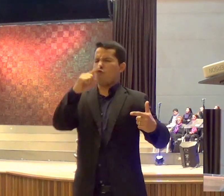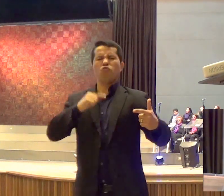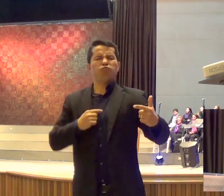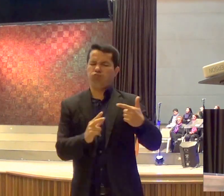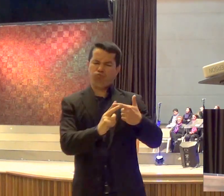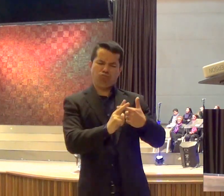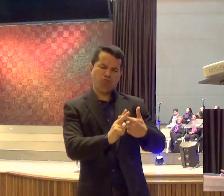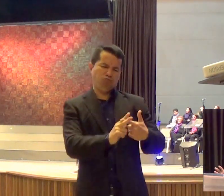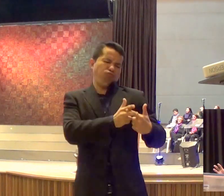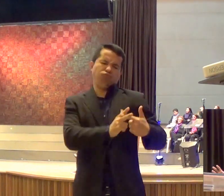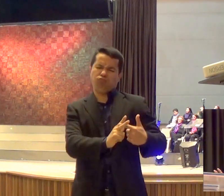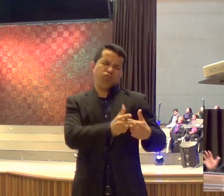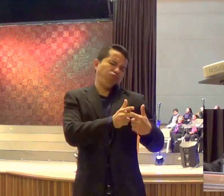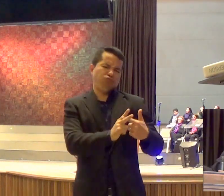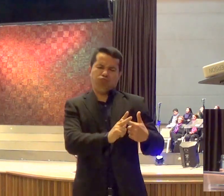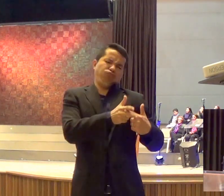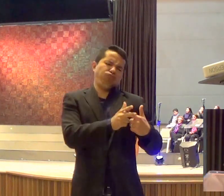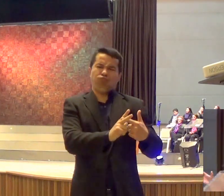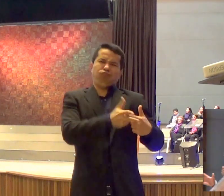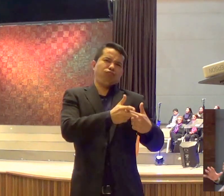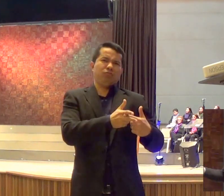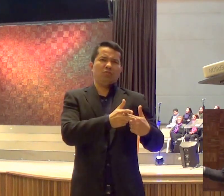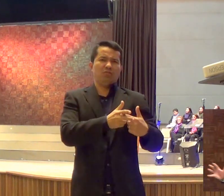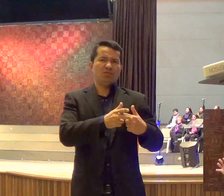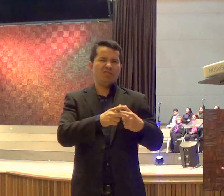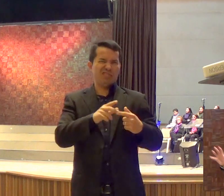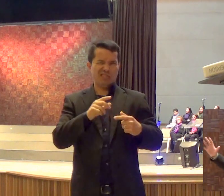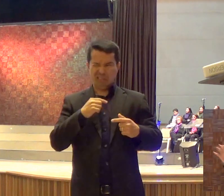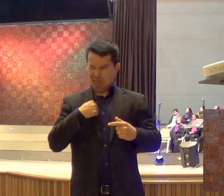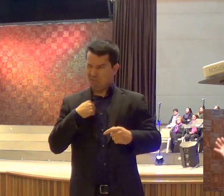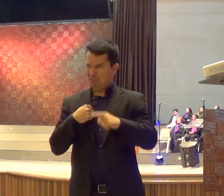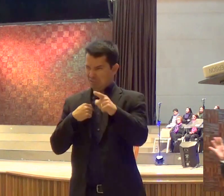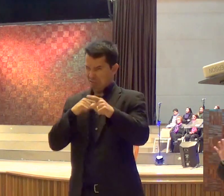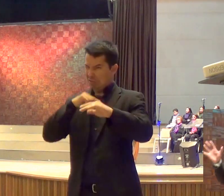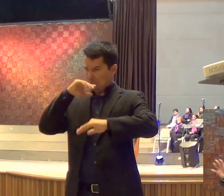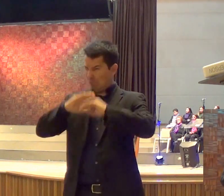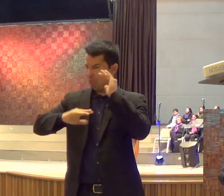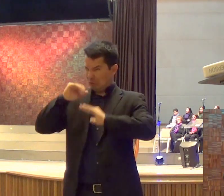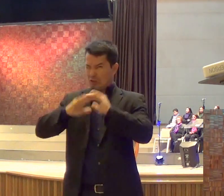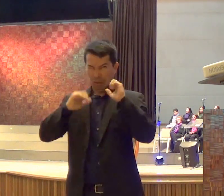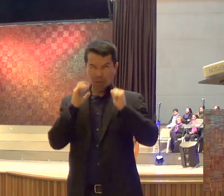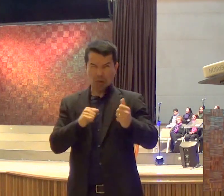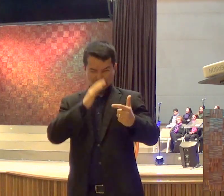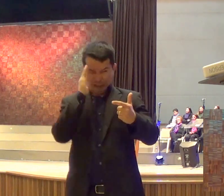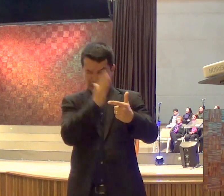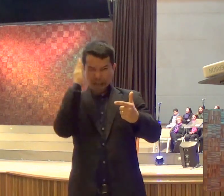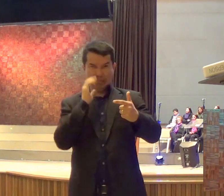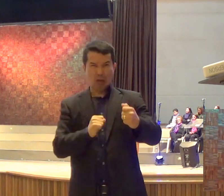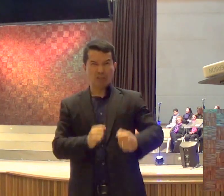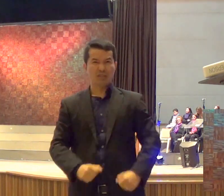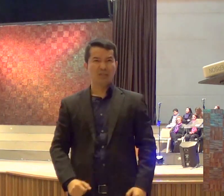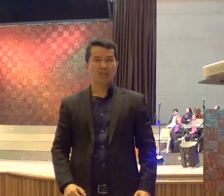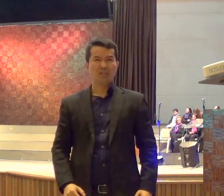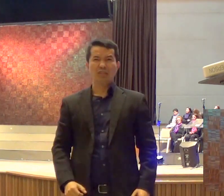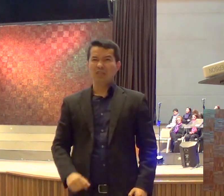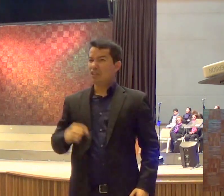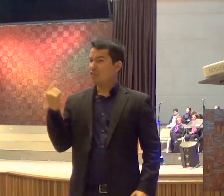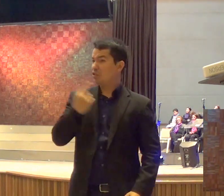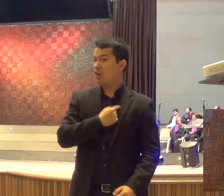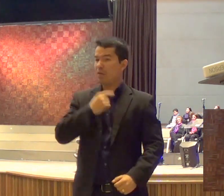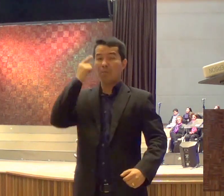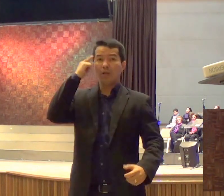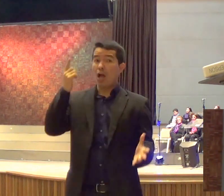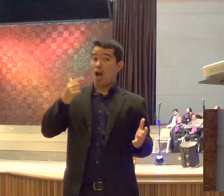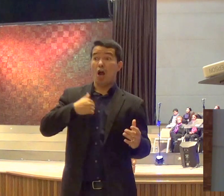e a gente começa então a se mover a gente começa então a querer dar o nosso jeito a gente começa então a querer encontrar